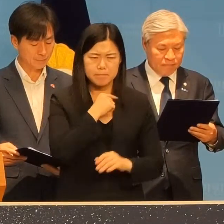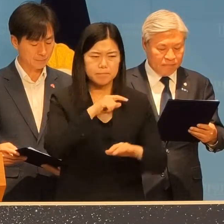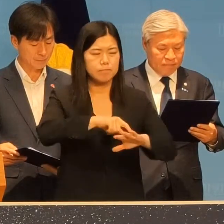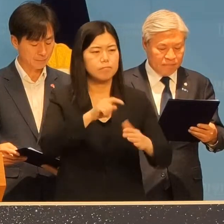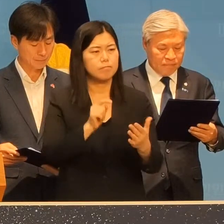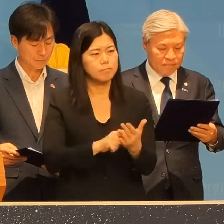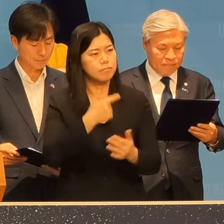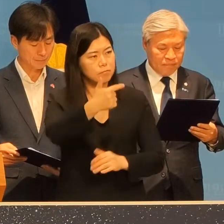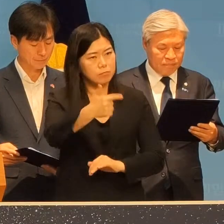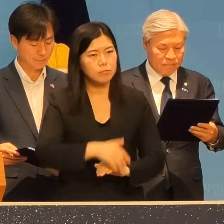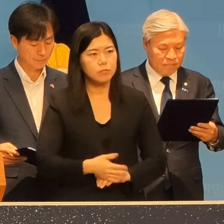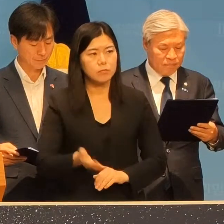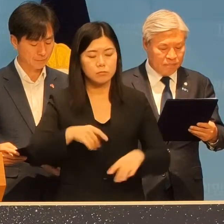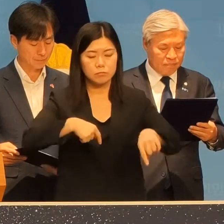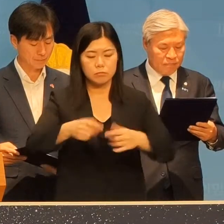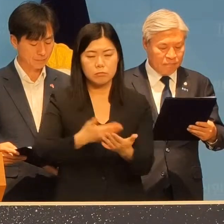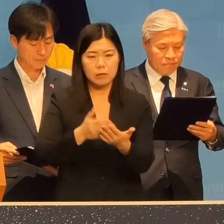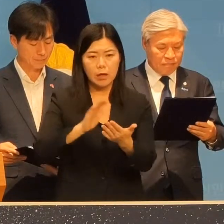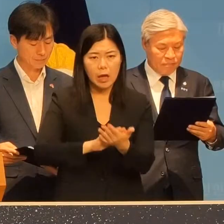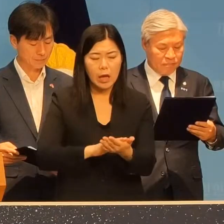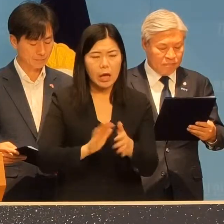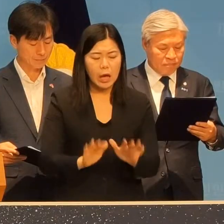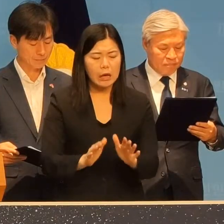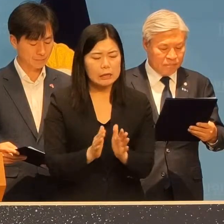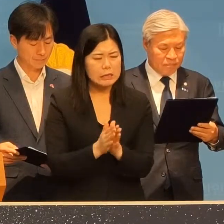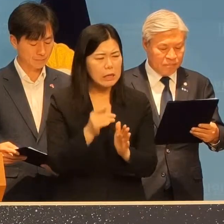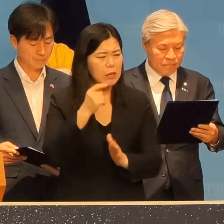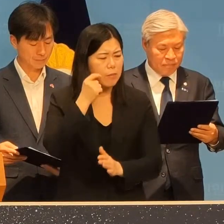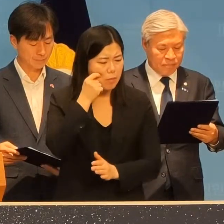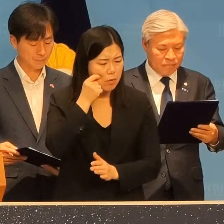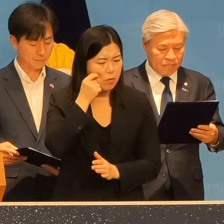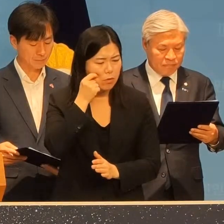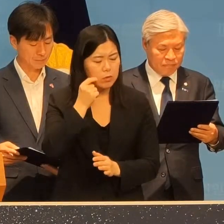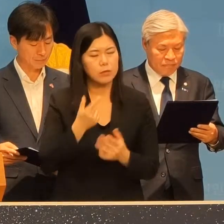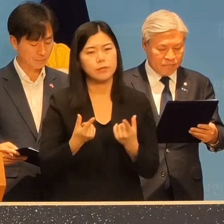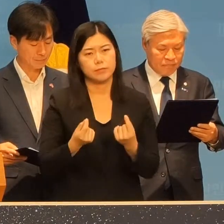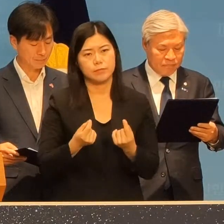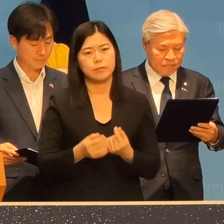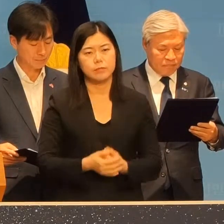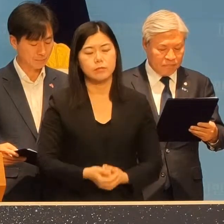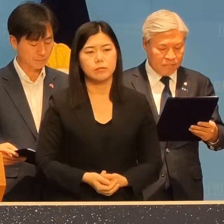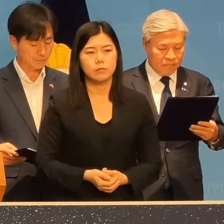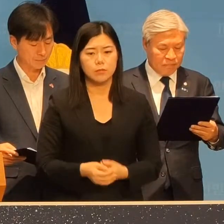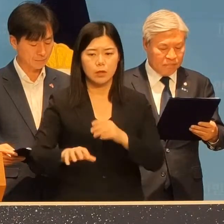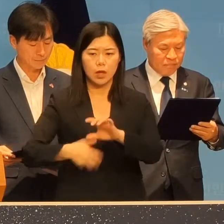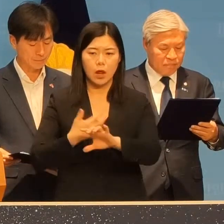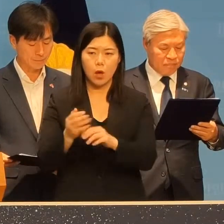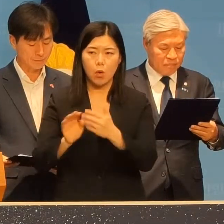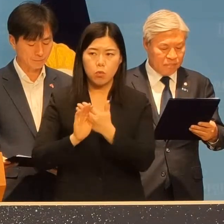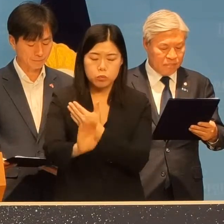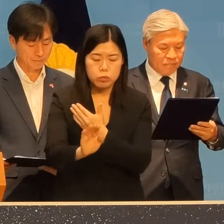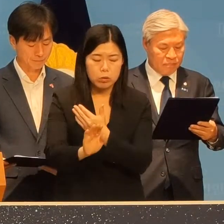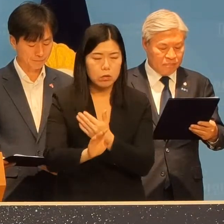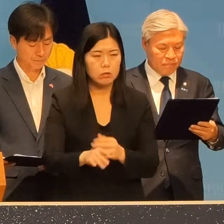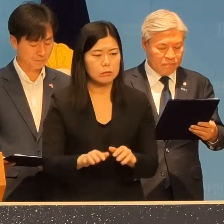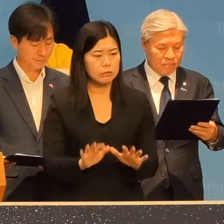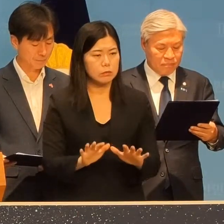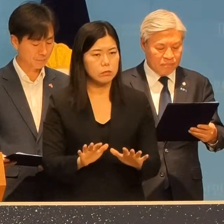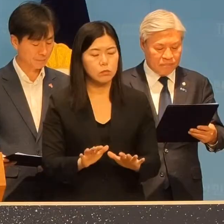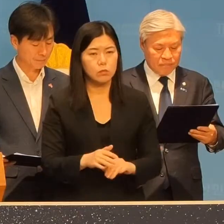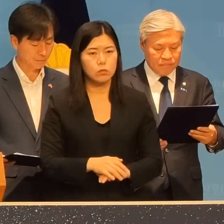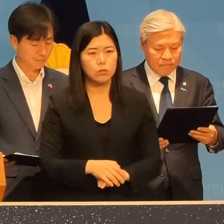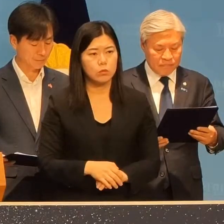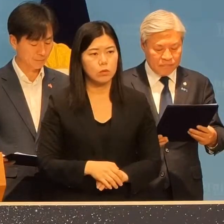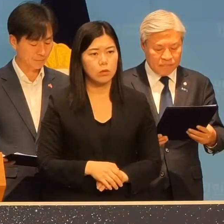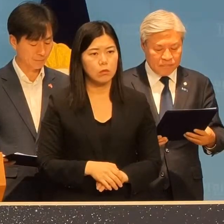뜨겁지만 정치개혁은 아직 첫 발조차 떼지 못했다고 평할 만큼 내란 이후 지금까지 단 한